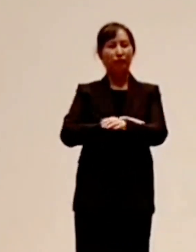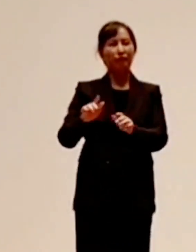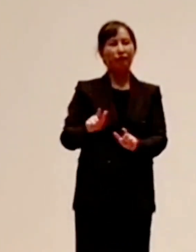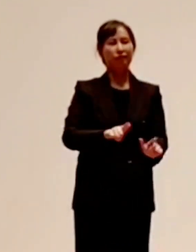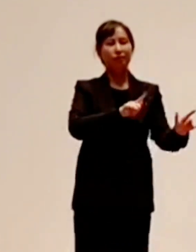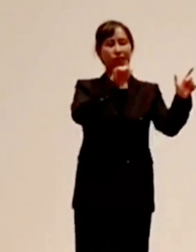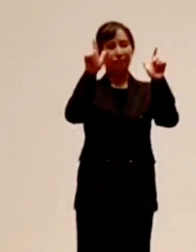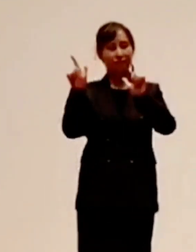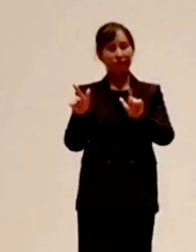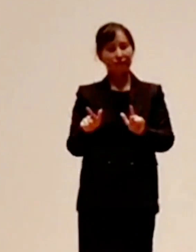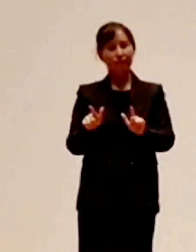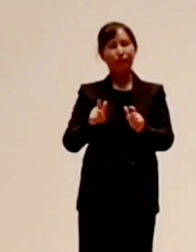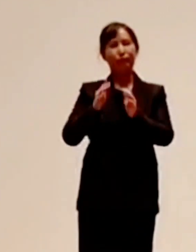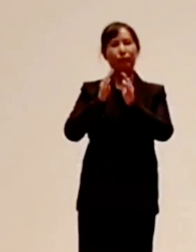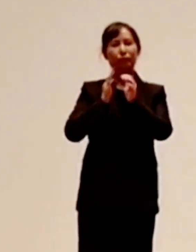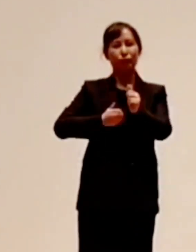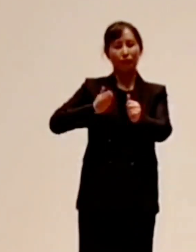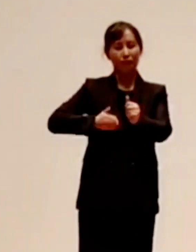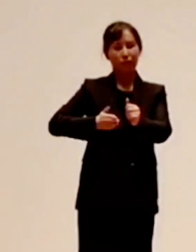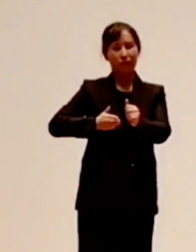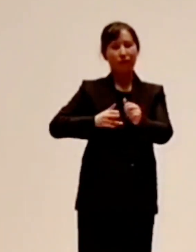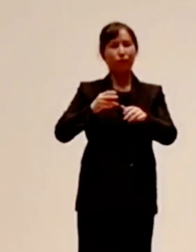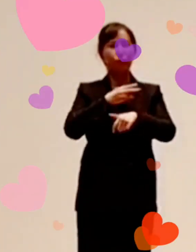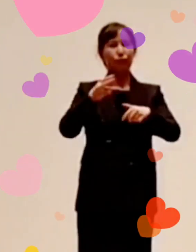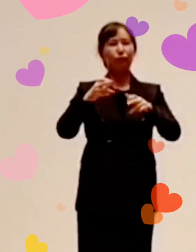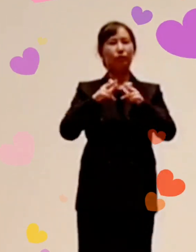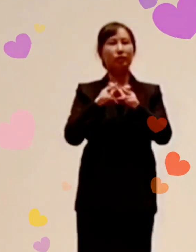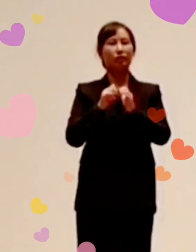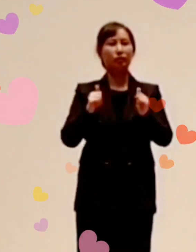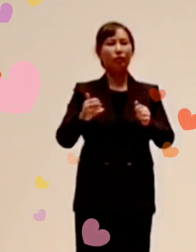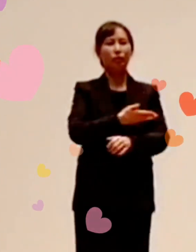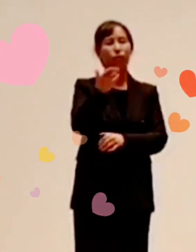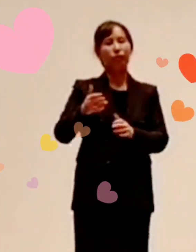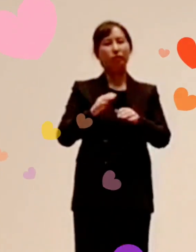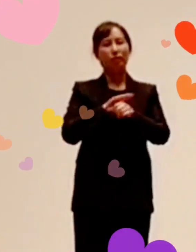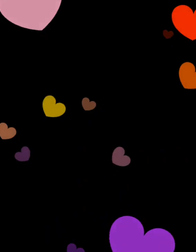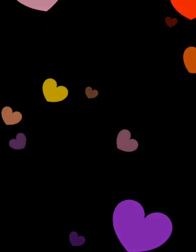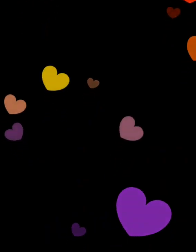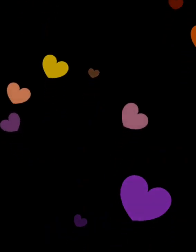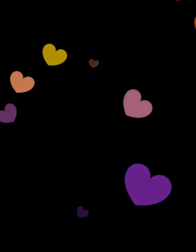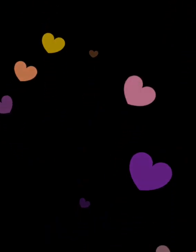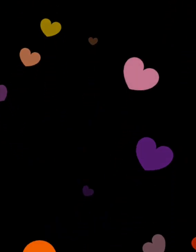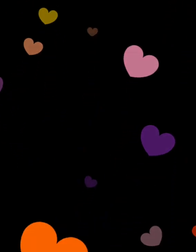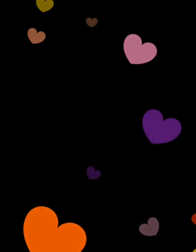주시길 부탁을 드리겠습니다. 군위군 장애인 여러분 사랑합니다. 감사합니다.